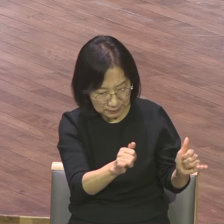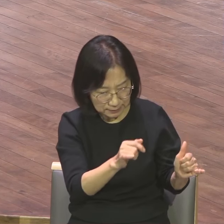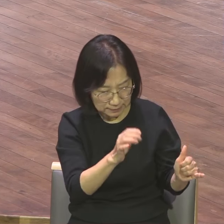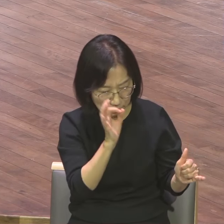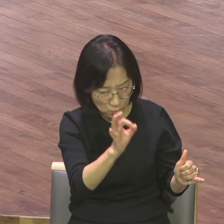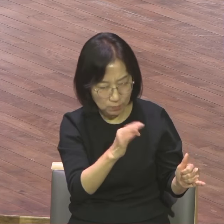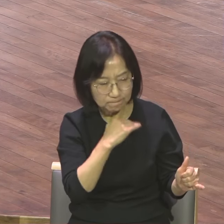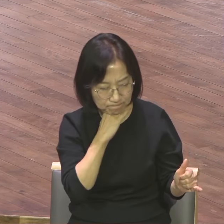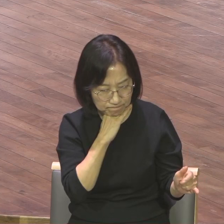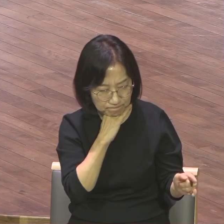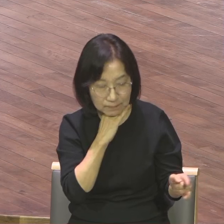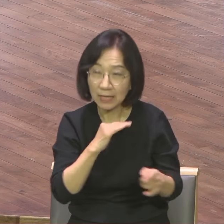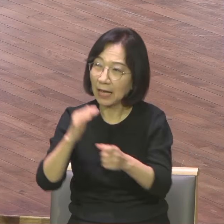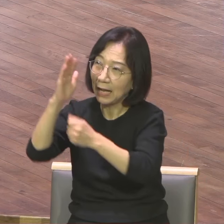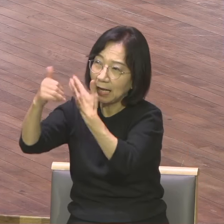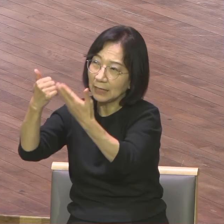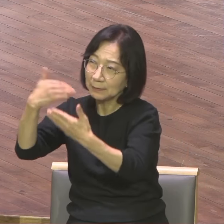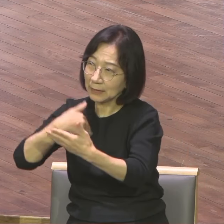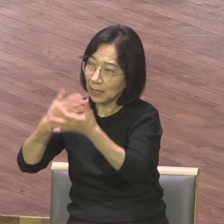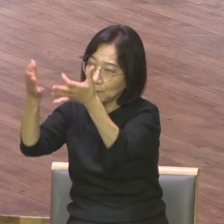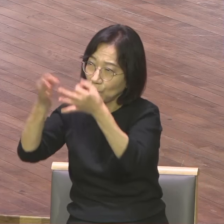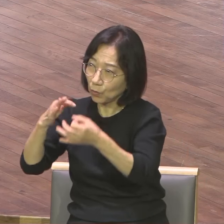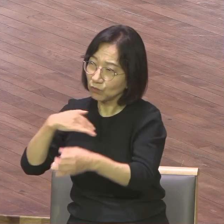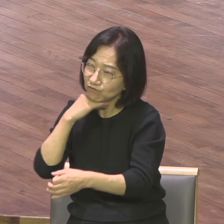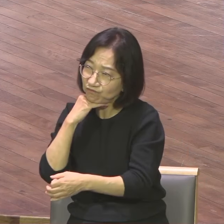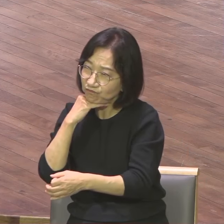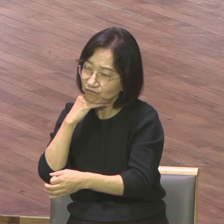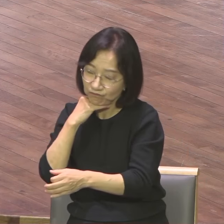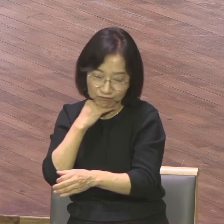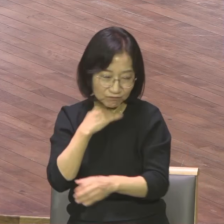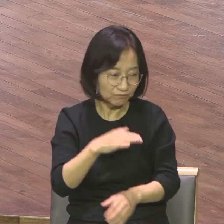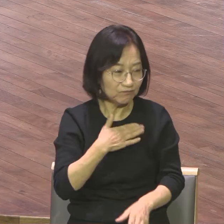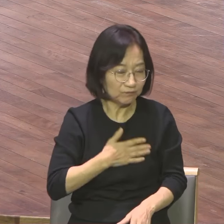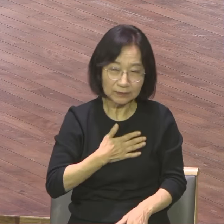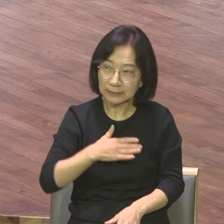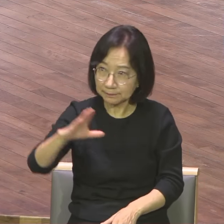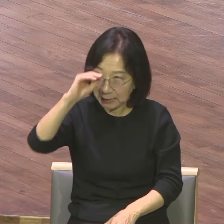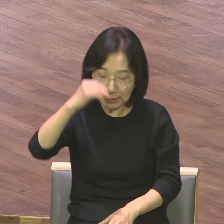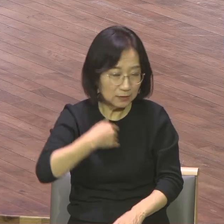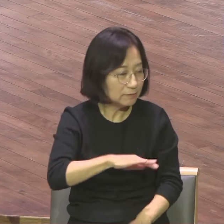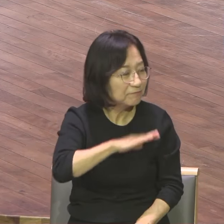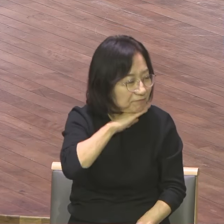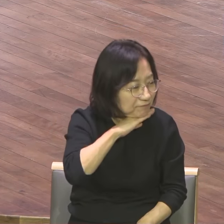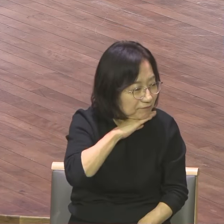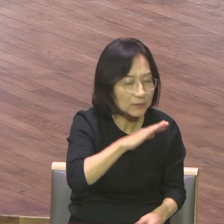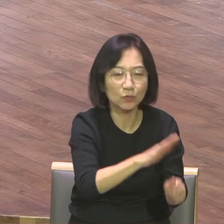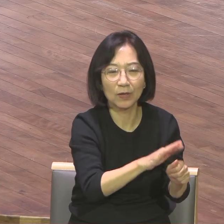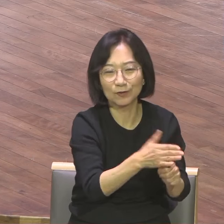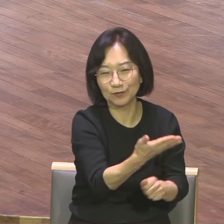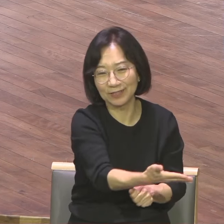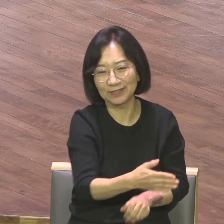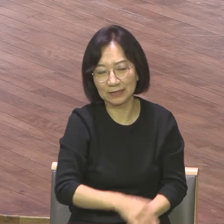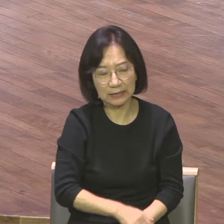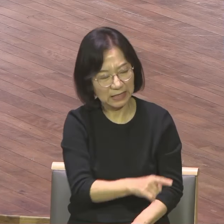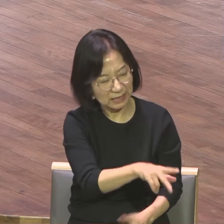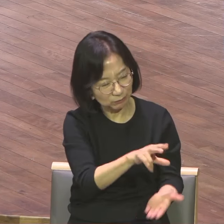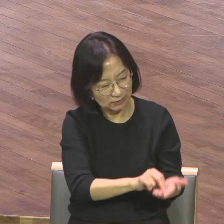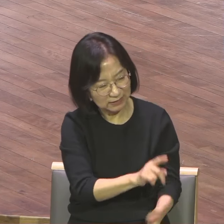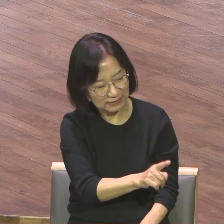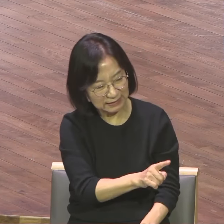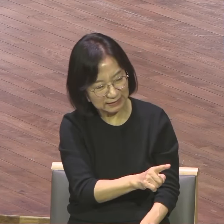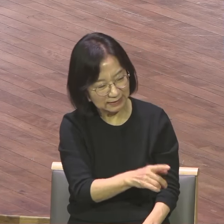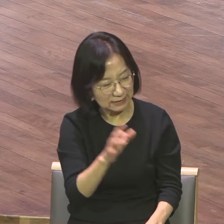돼요. 기다려. 조금 뭐가 좀 잘못된 것 같고 뭔가 좀 문제가 있는 것 같아도 좀 기다려